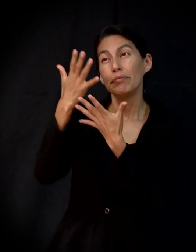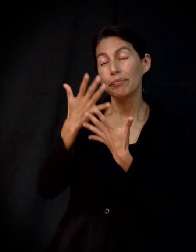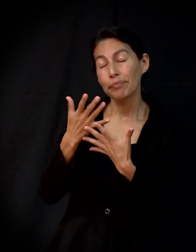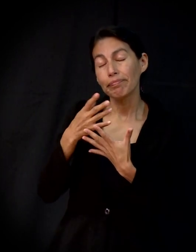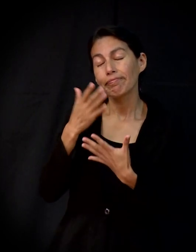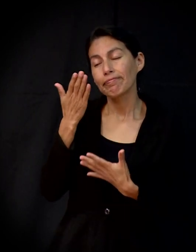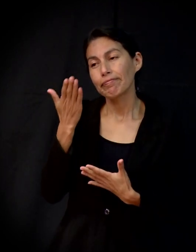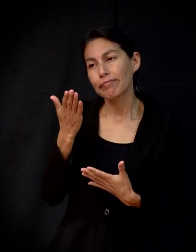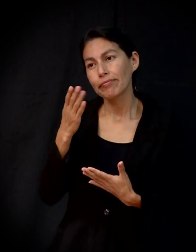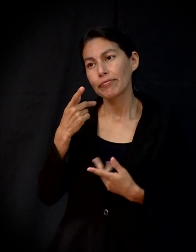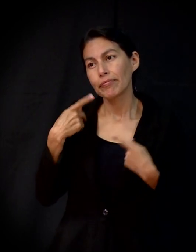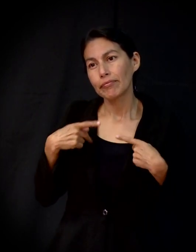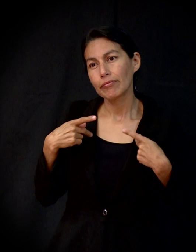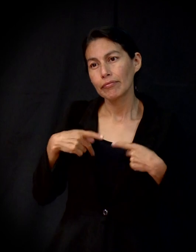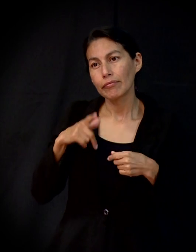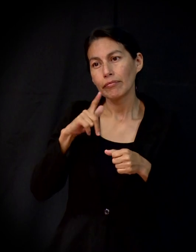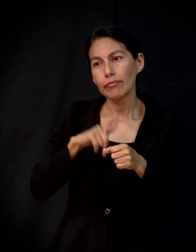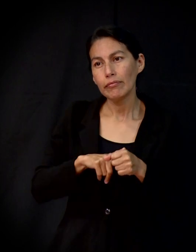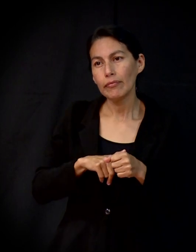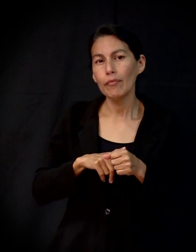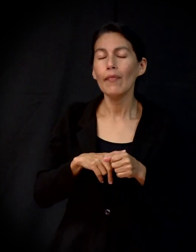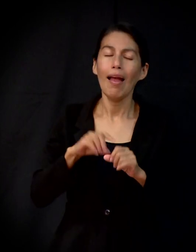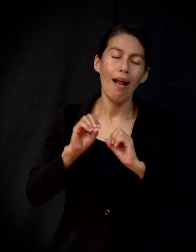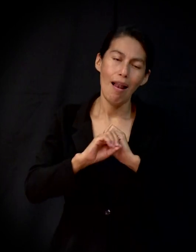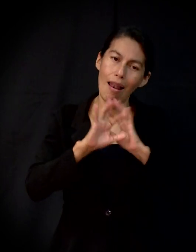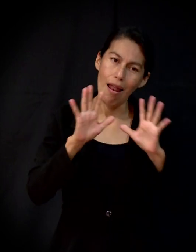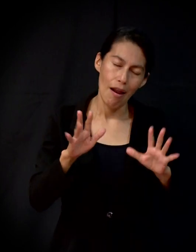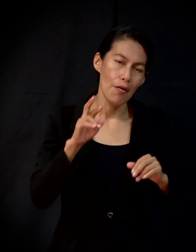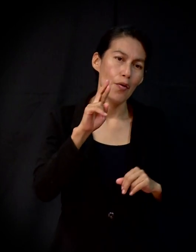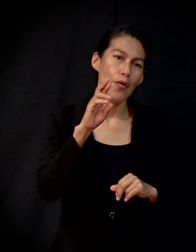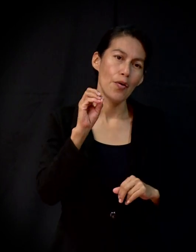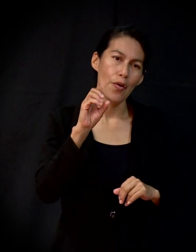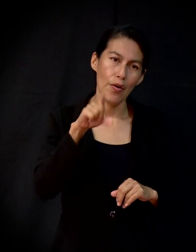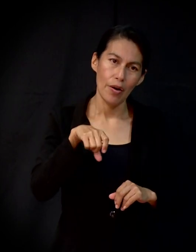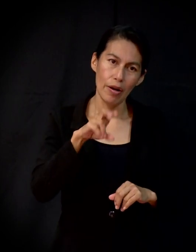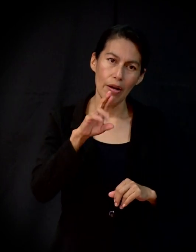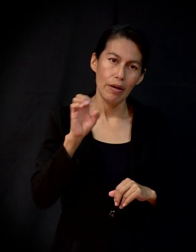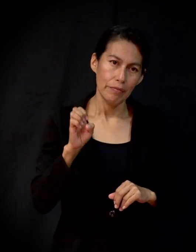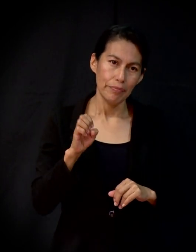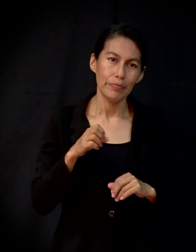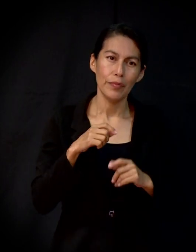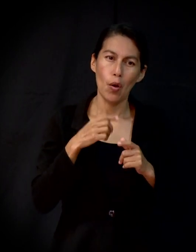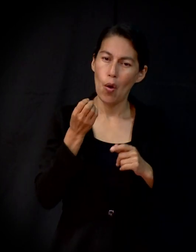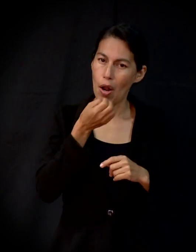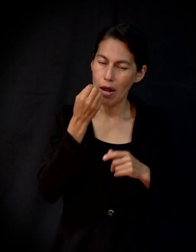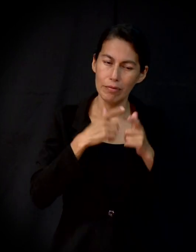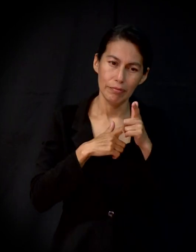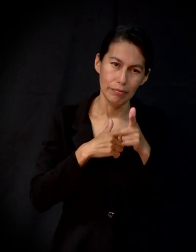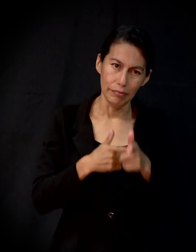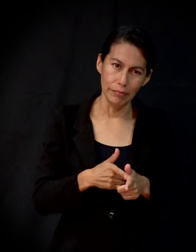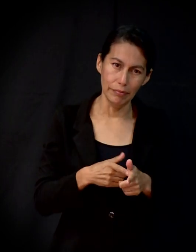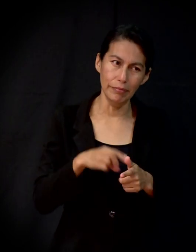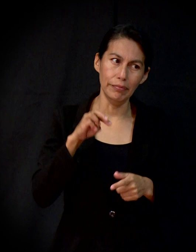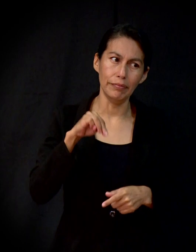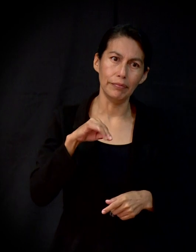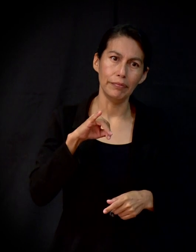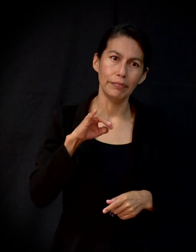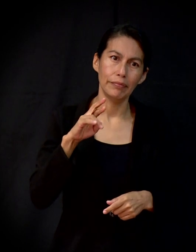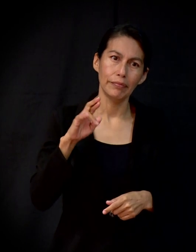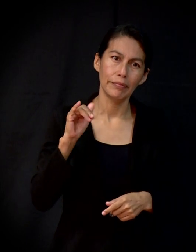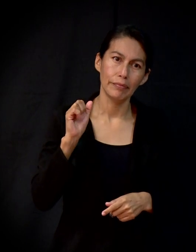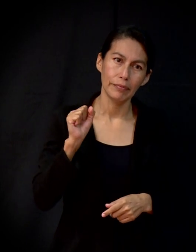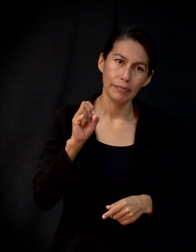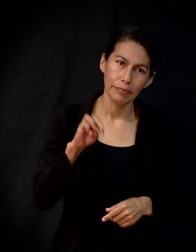mi petición personal. Claro que sí, Roque, estaremos y seguimos orando. Miriam Sandoval, pido oración por